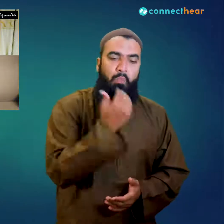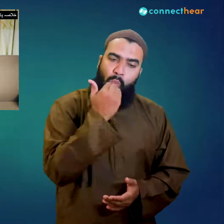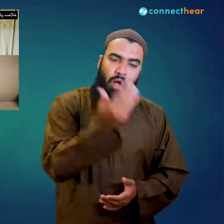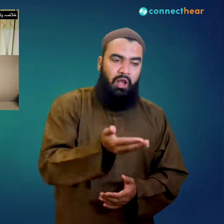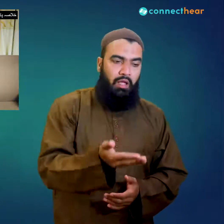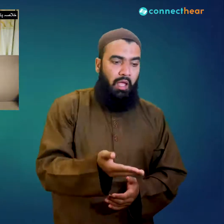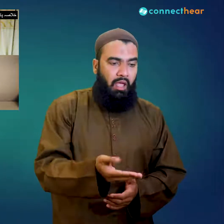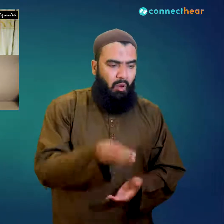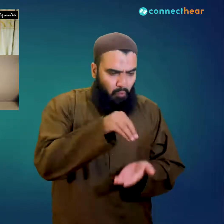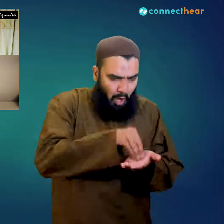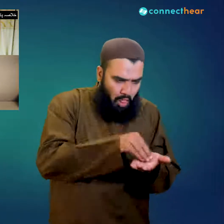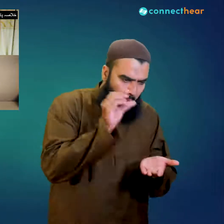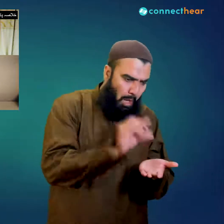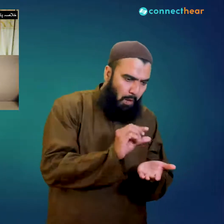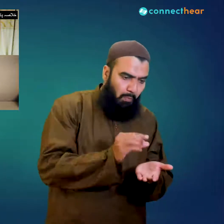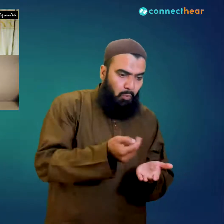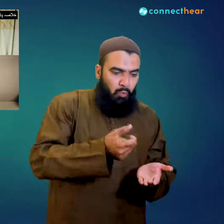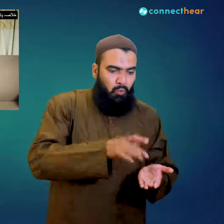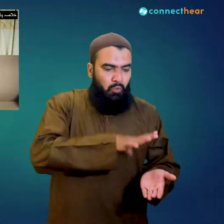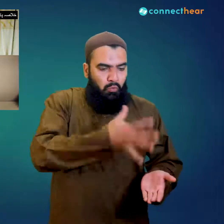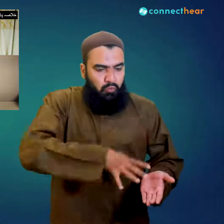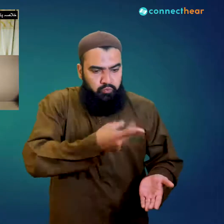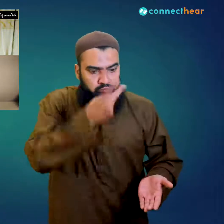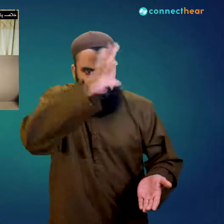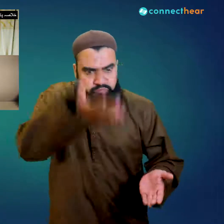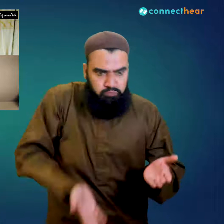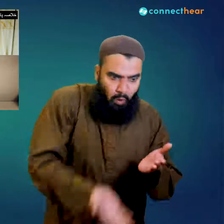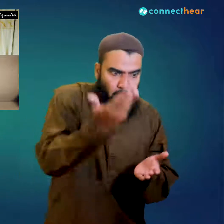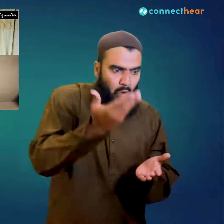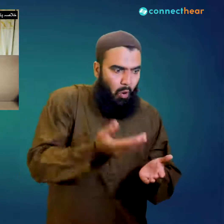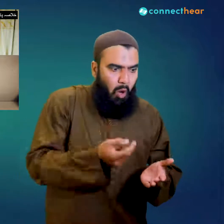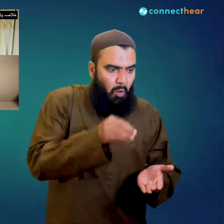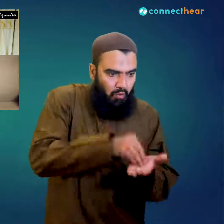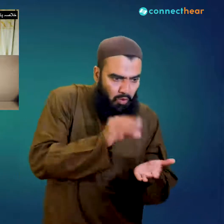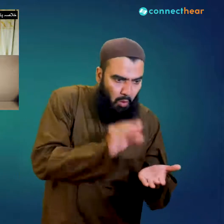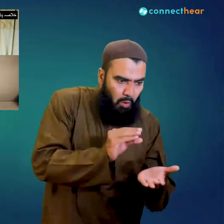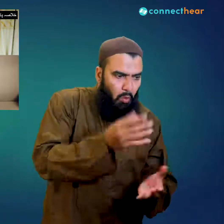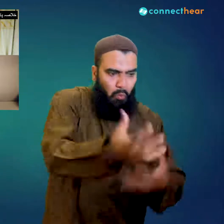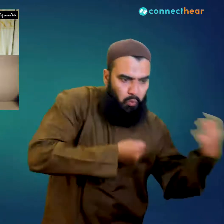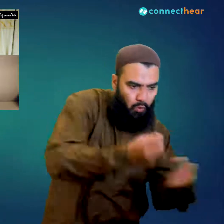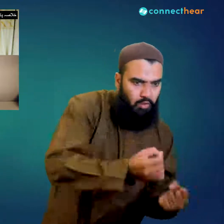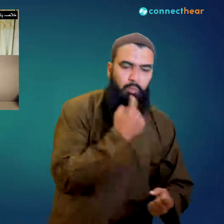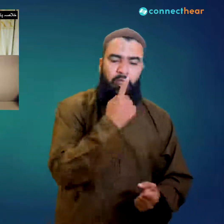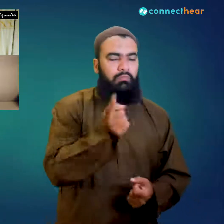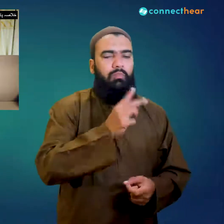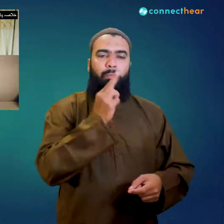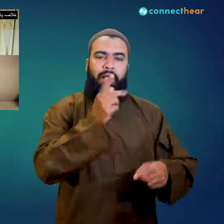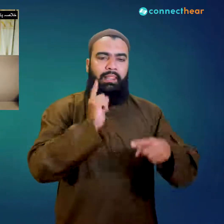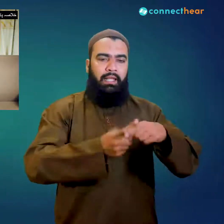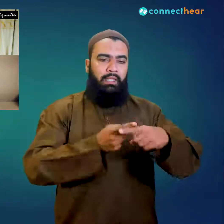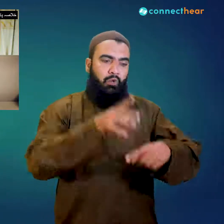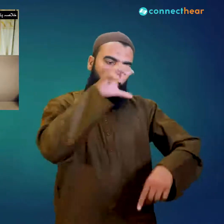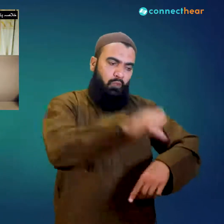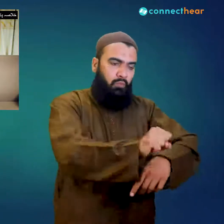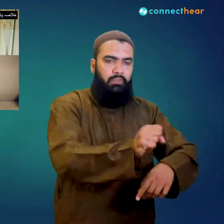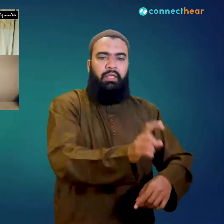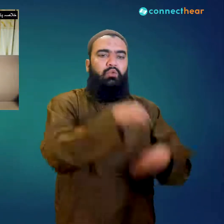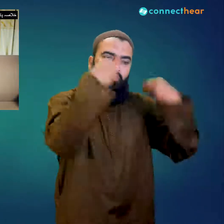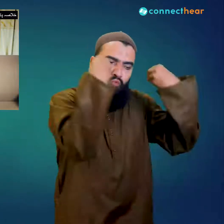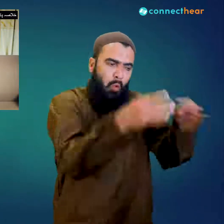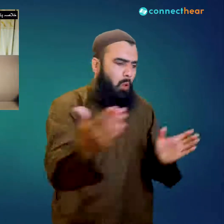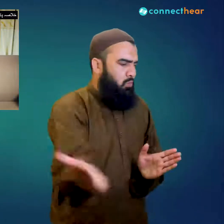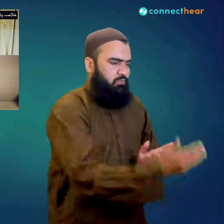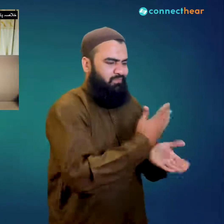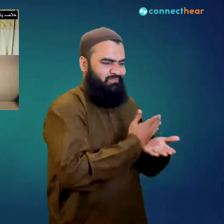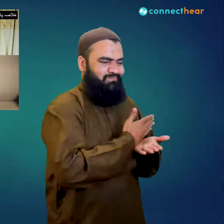کے معاشرتی جو نقصانات ہیں وہ کسی سے پوشیدہ نہیں کہ اس میں کتنے نقصان ہیں، گھروں کی بربادی، زندگی کی